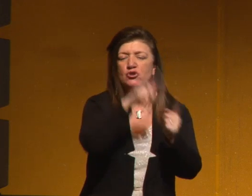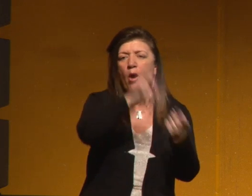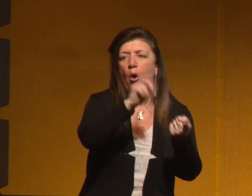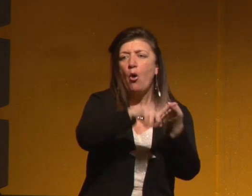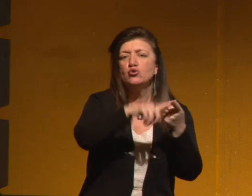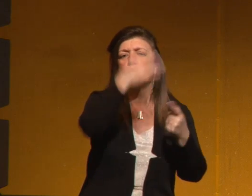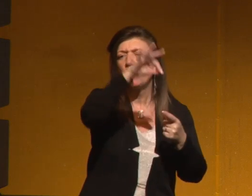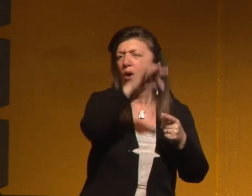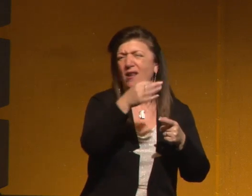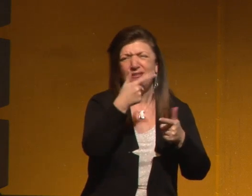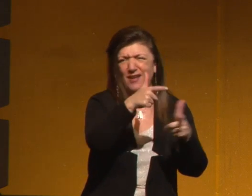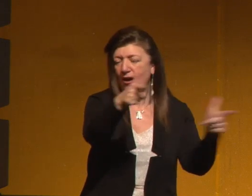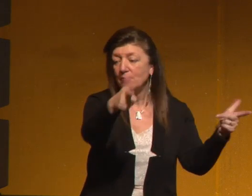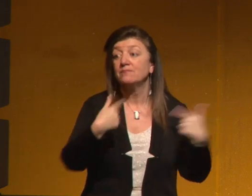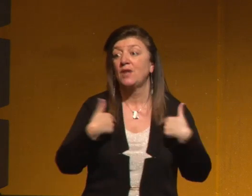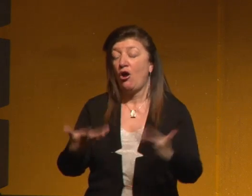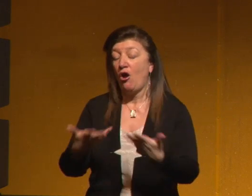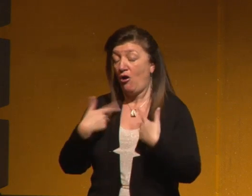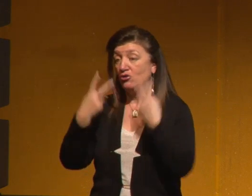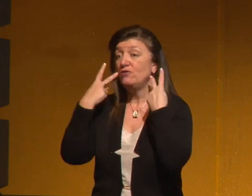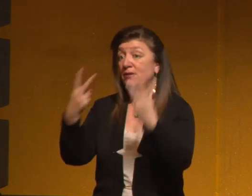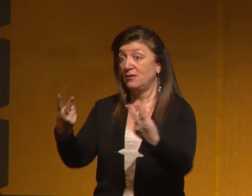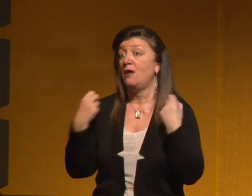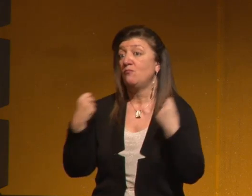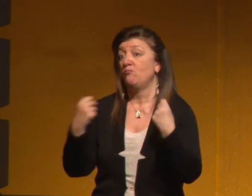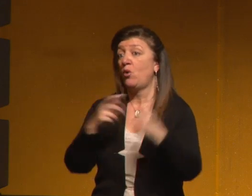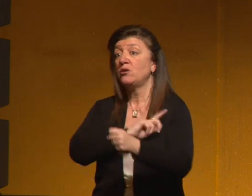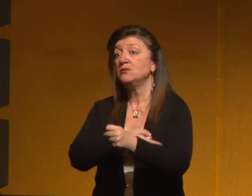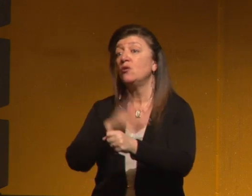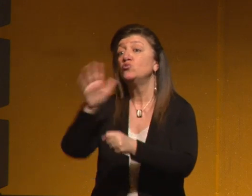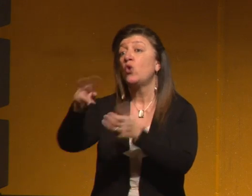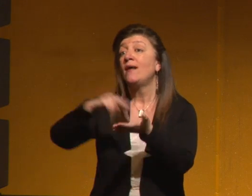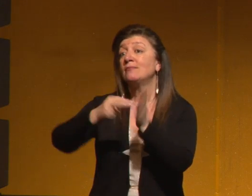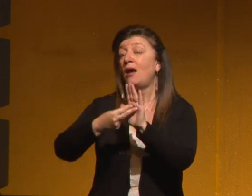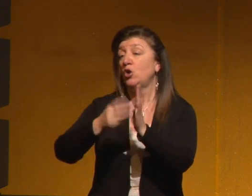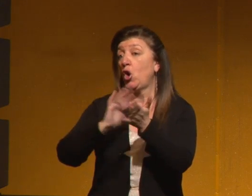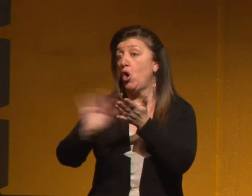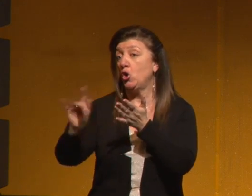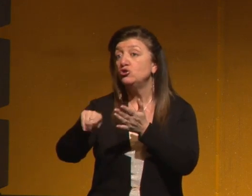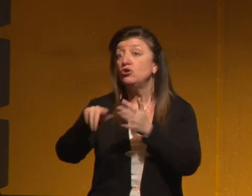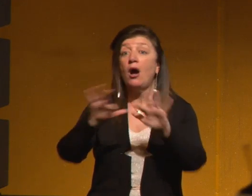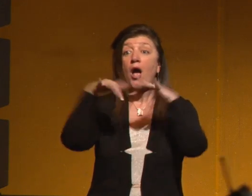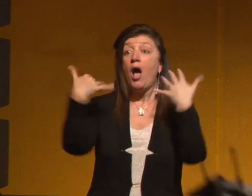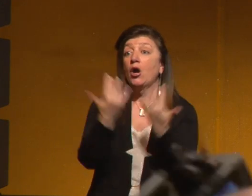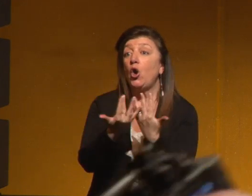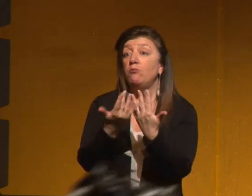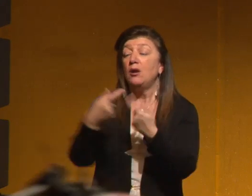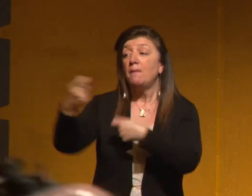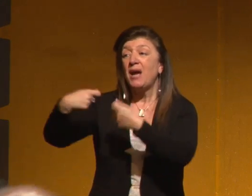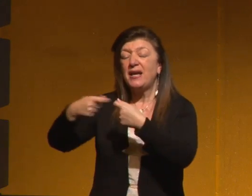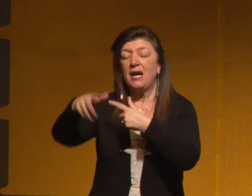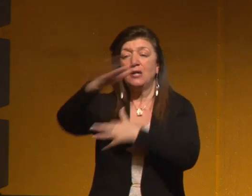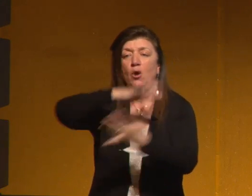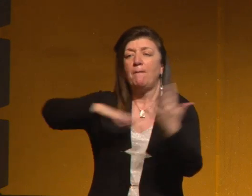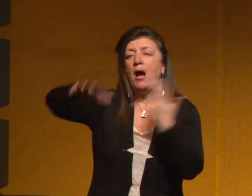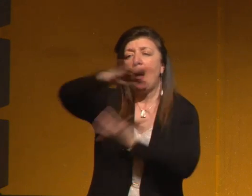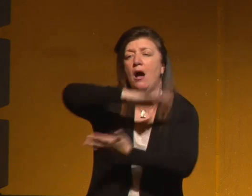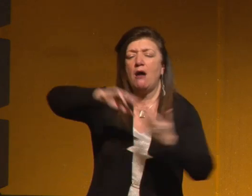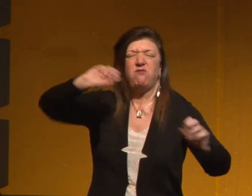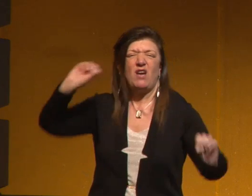guardando oggi con grande interesse alle potenzialità della tecnologia nell'era della globalizzazione dei mercati che scorre veloce